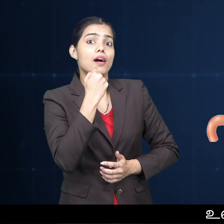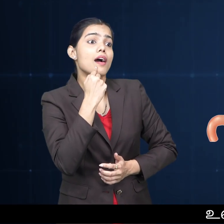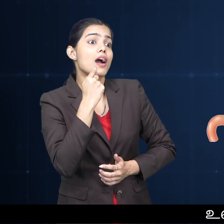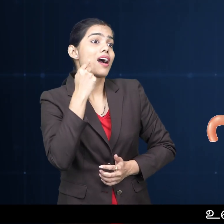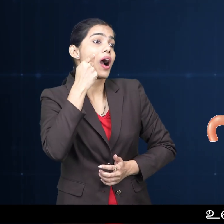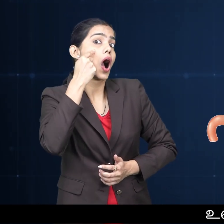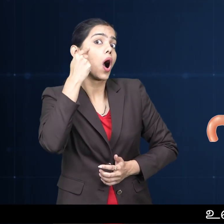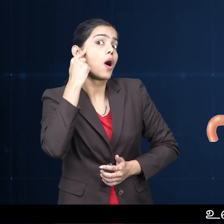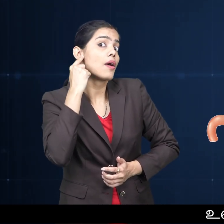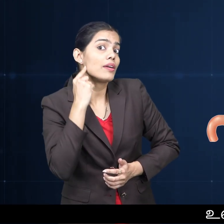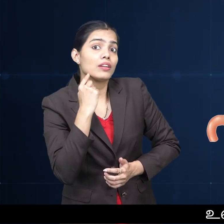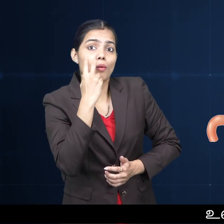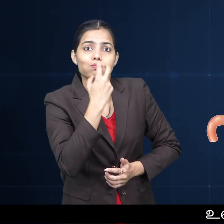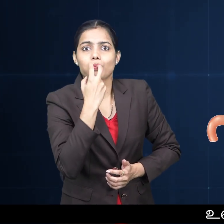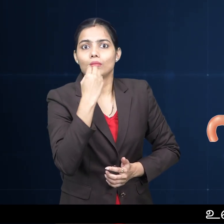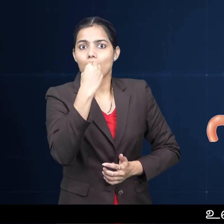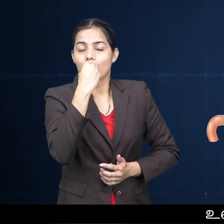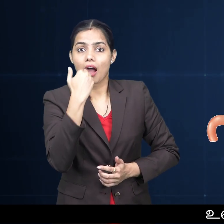உணவு குழாய்,